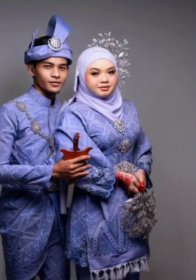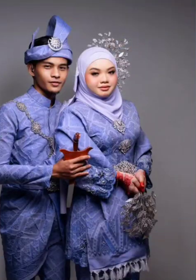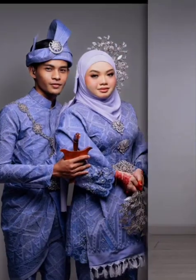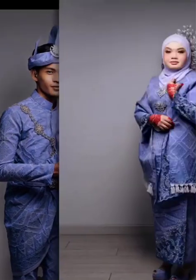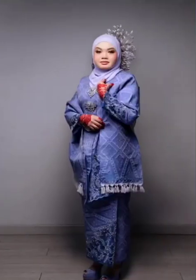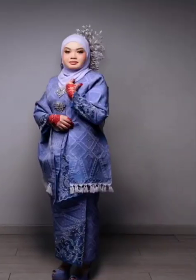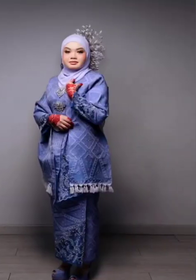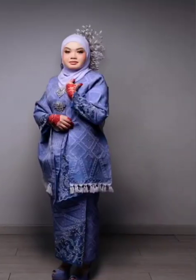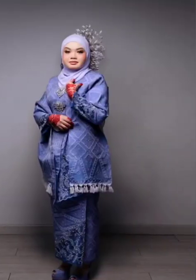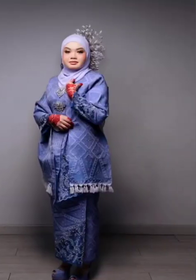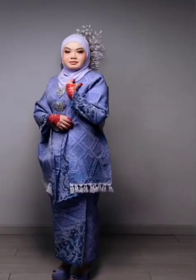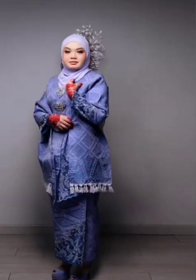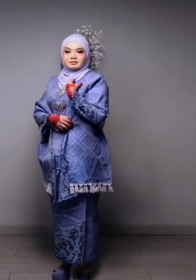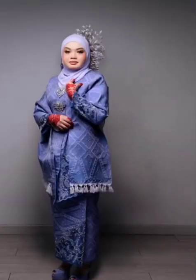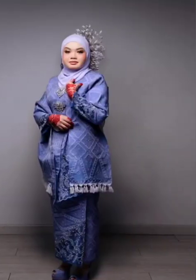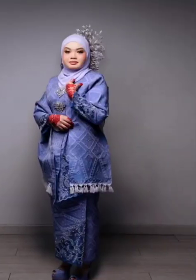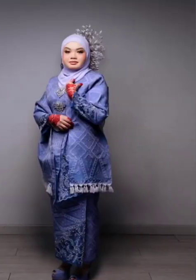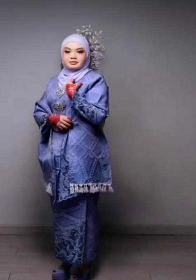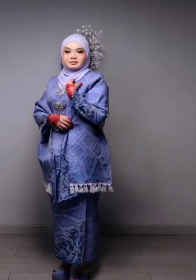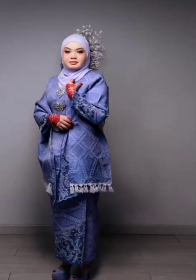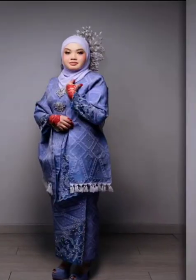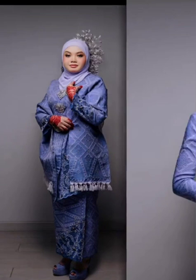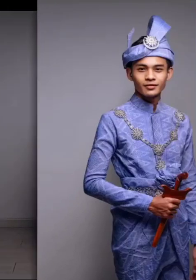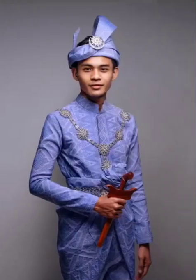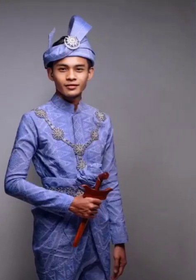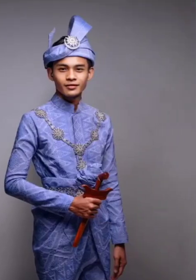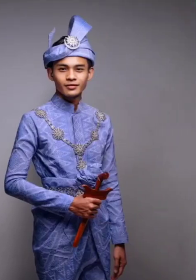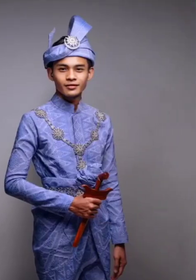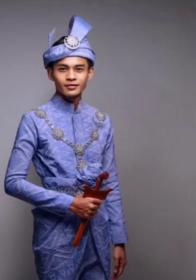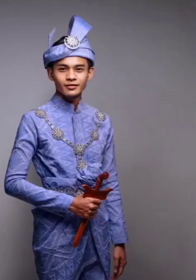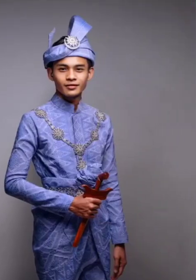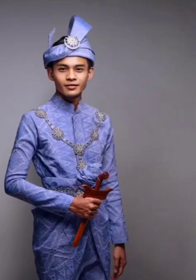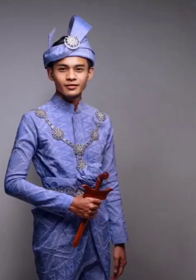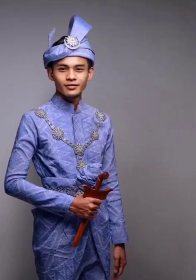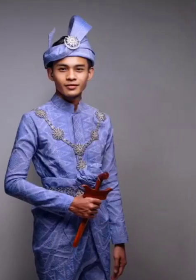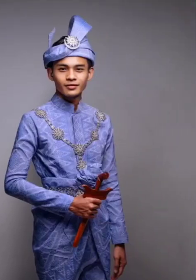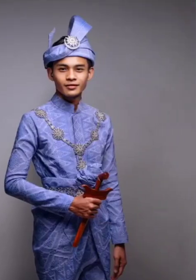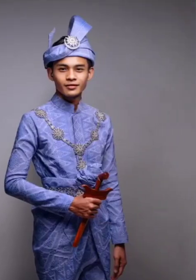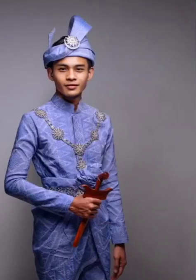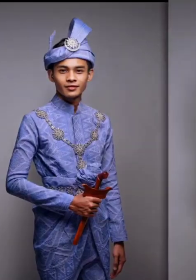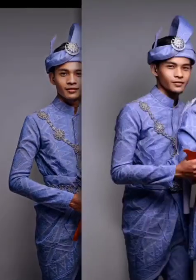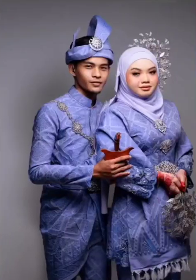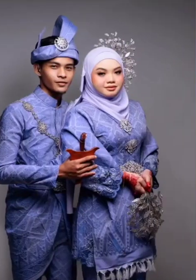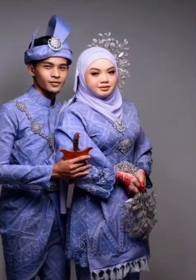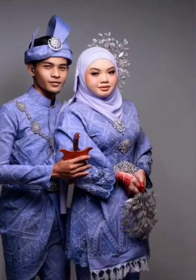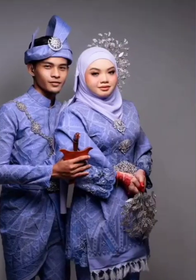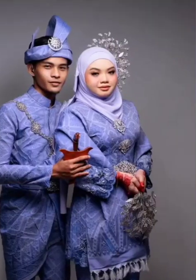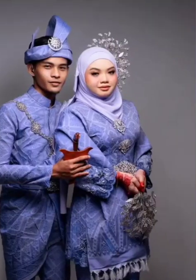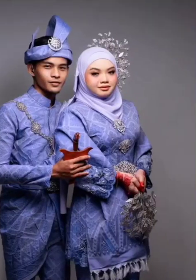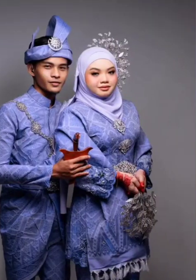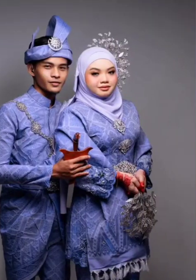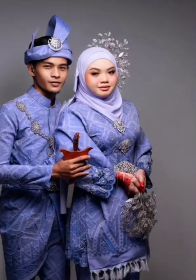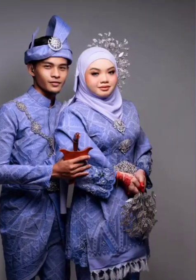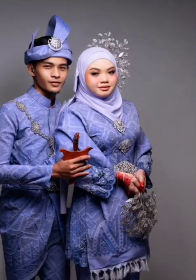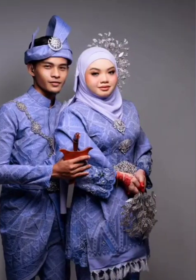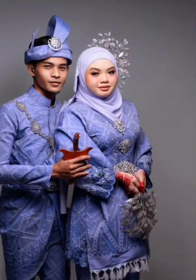Menjadi insan istimewa bukanlah penghalang untuk mengecapi kehidupan berumah tangga. Samalah seperti sebuah perkongsian